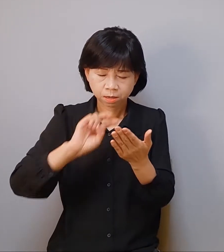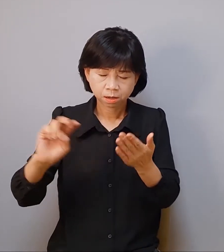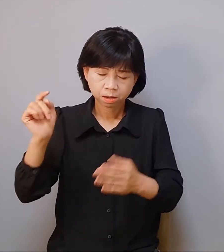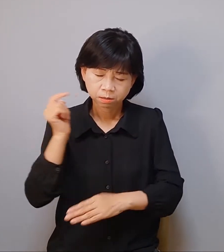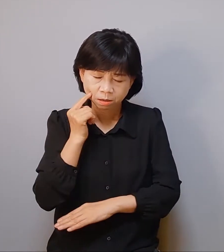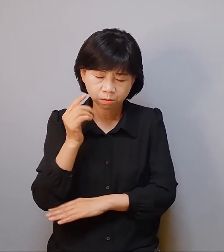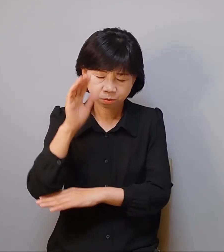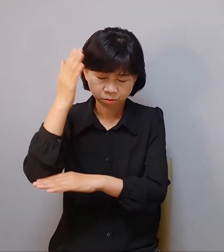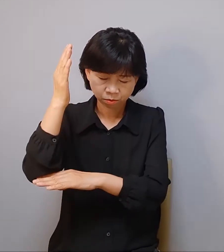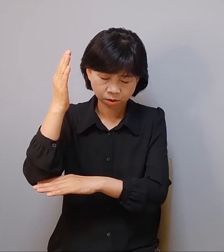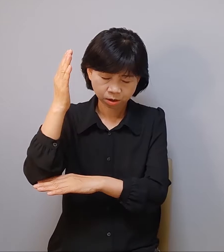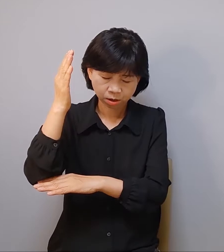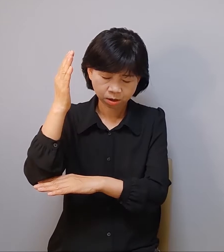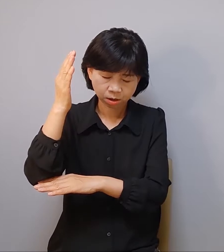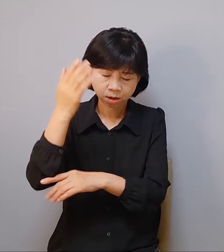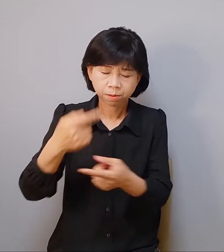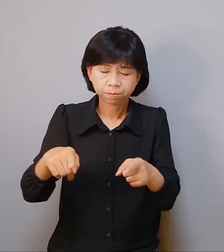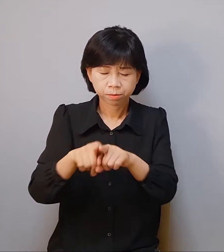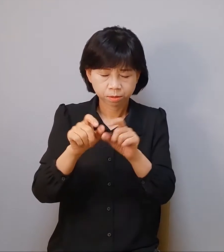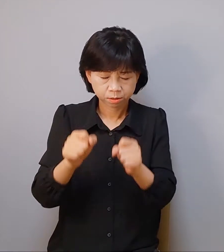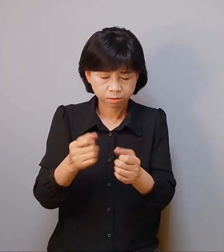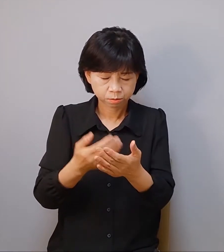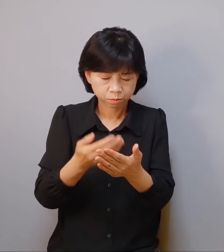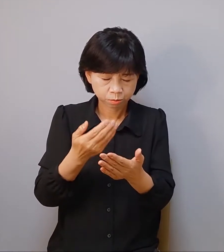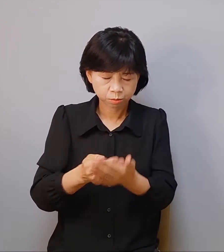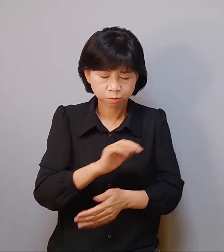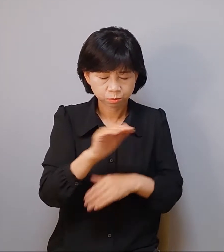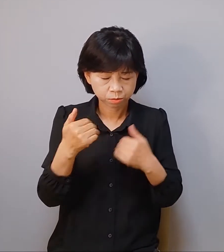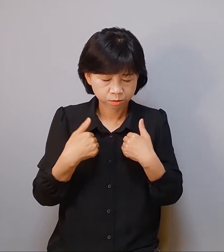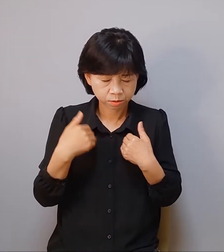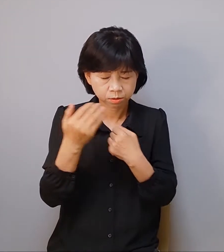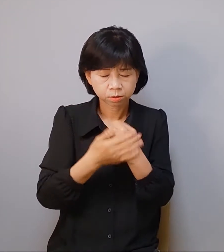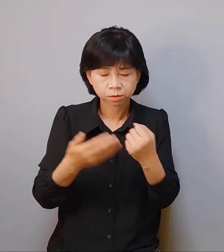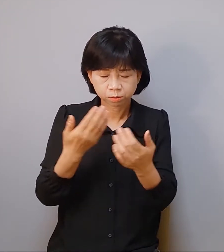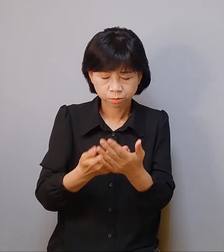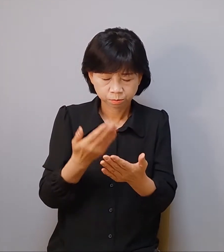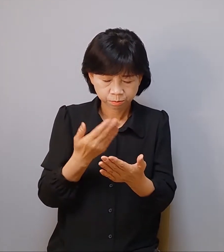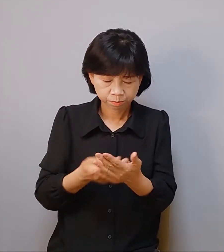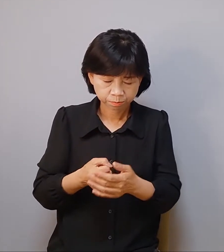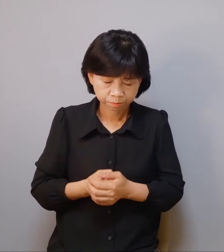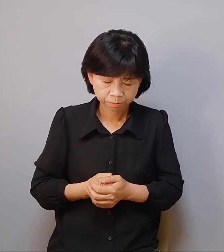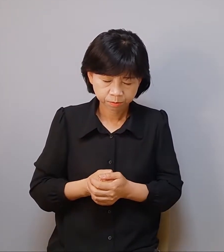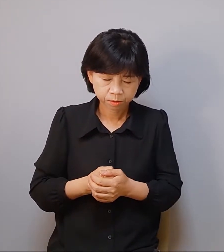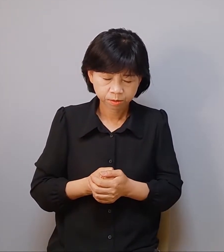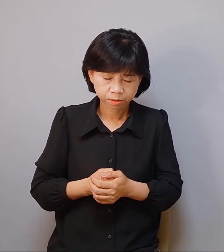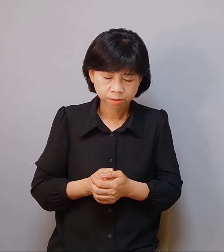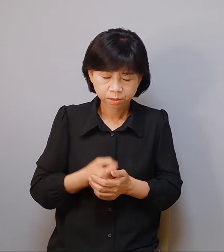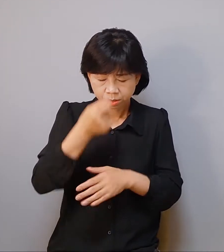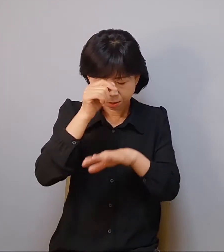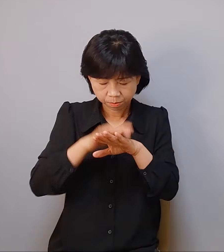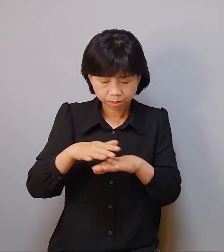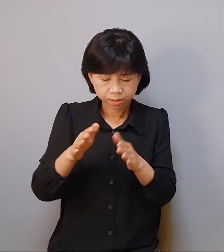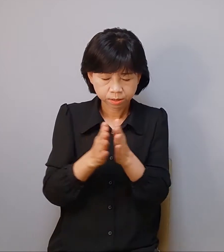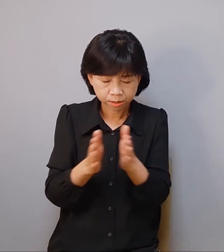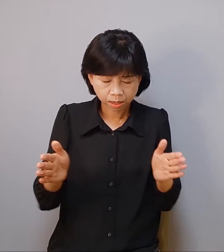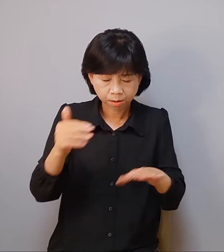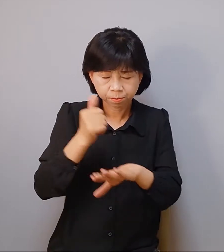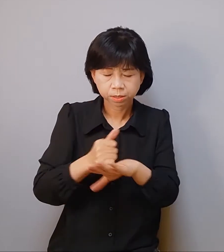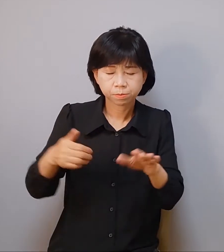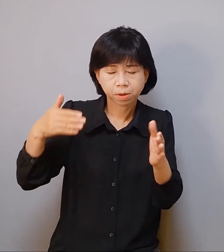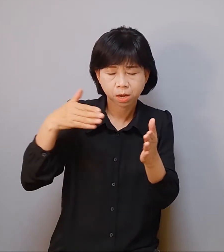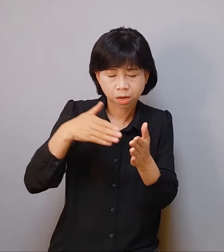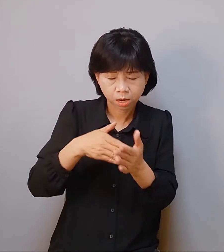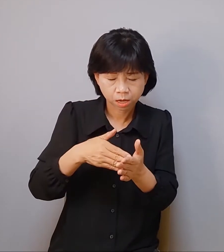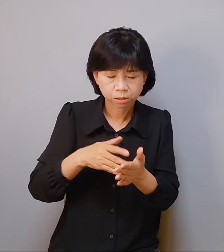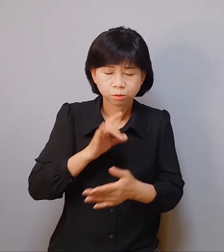돌리는 은혜 찬양대회에 함께해 주셔서 우리 모두가 은혜 받게 하옵소서. 예배의 처음 시간입니다. 마치는